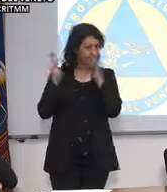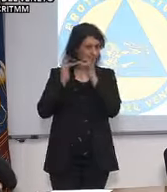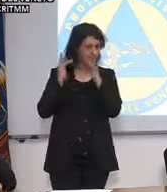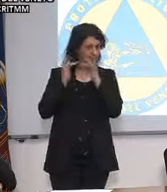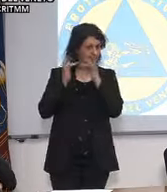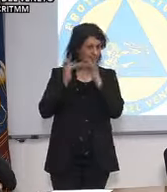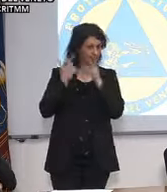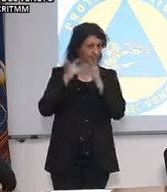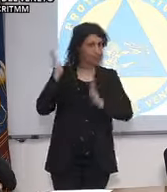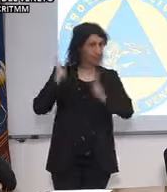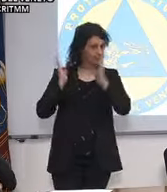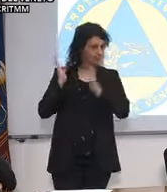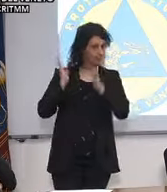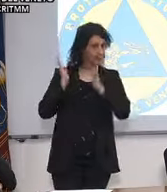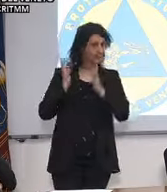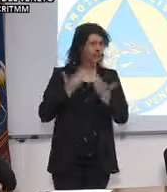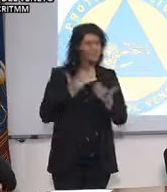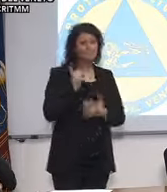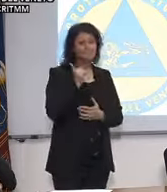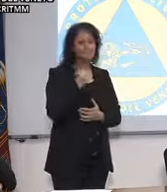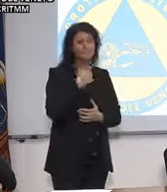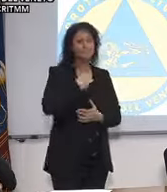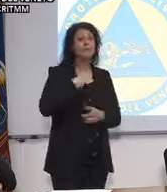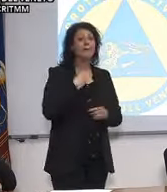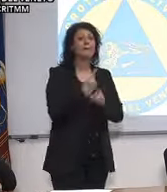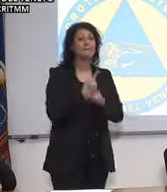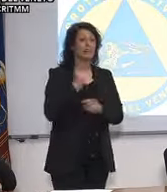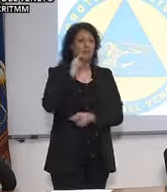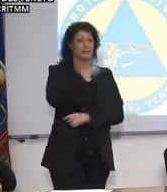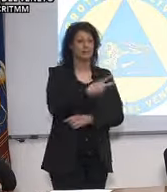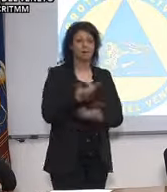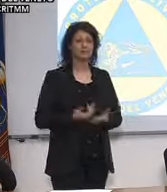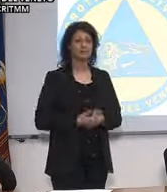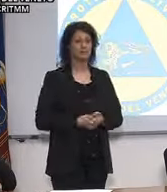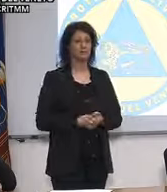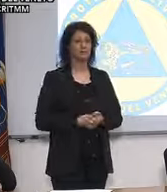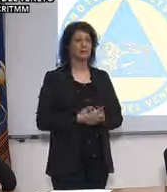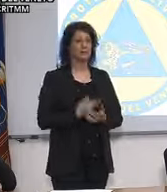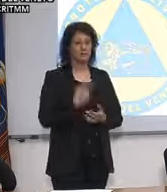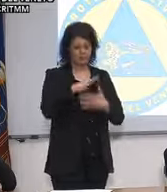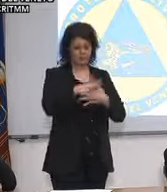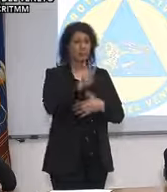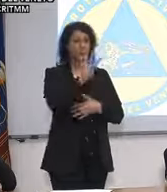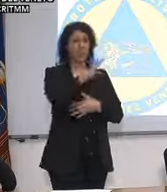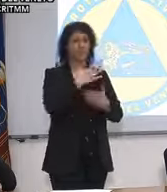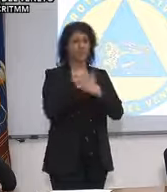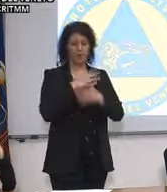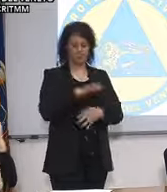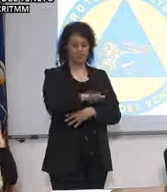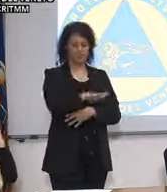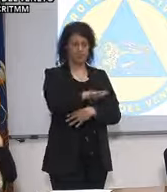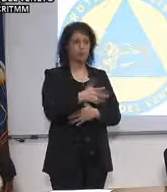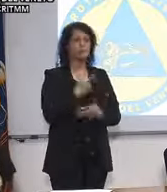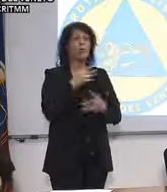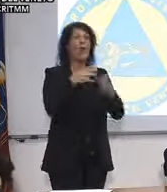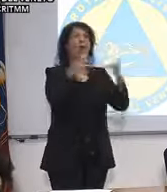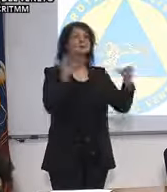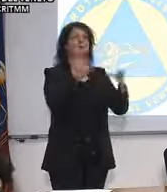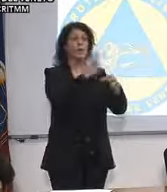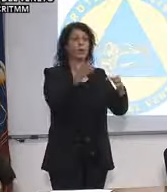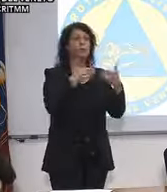abbiamo bisogno di avere delle risposte, questo è poco, ma sicuro, guardate, il 4 arriva, sicuramente si apriranno delle aziende, che